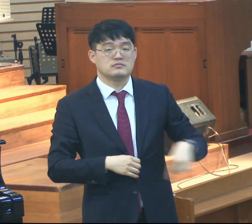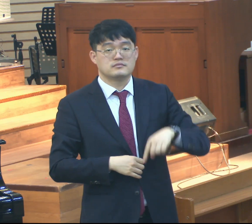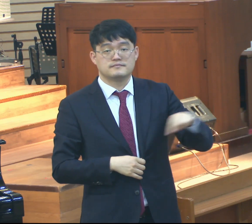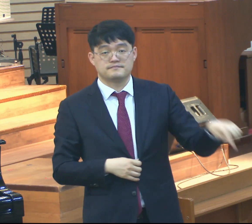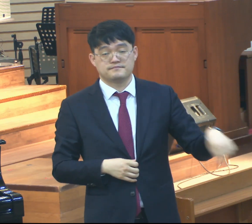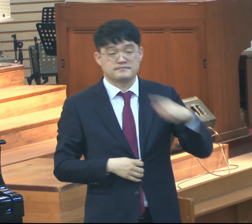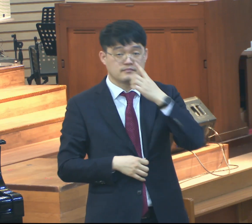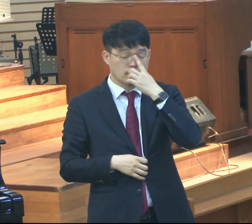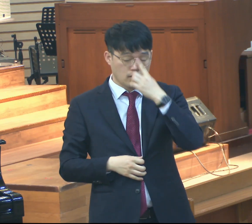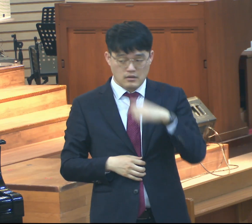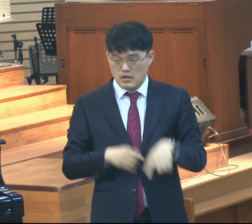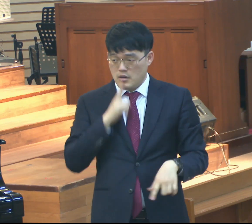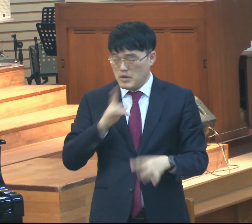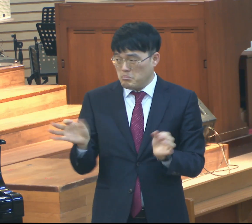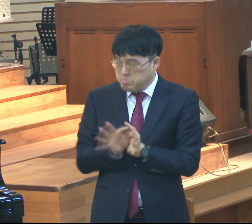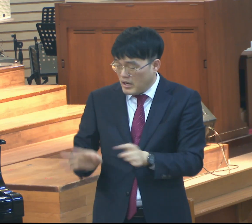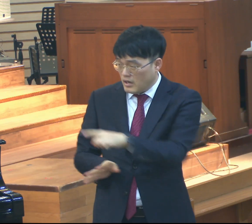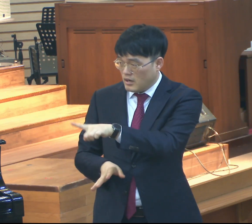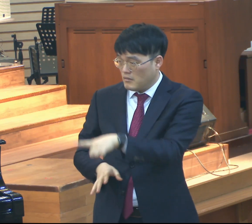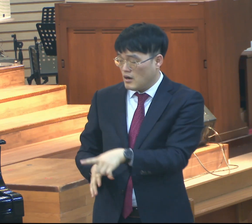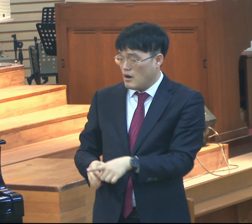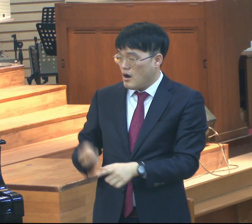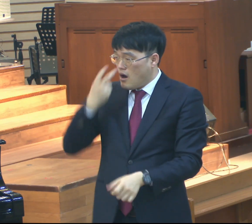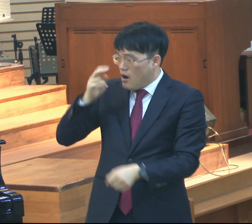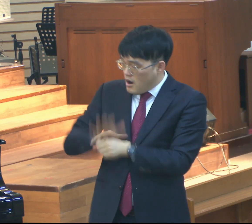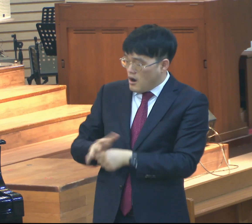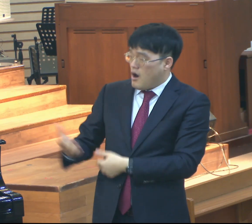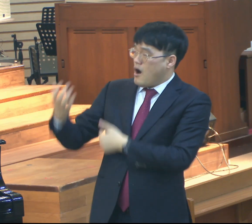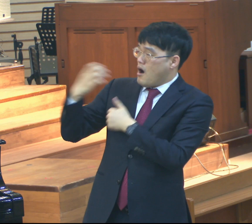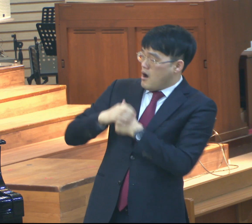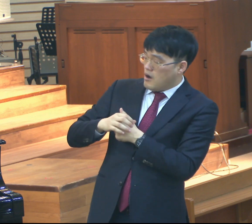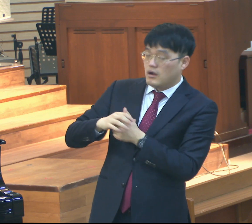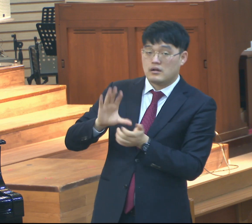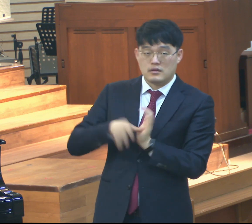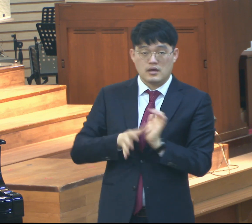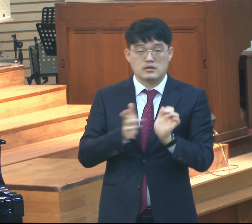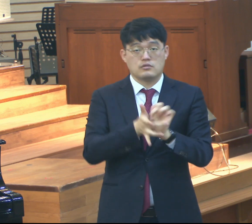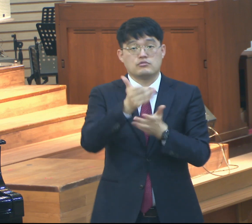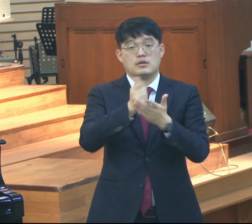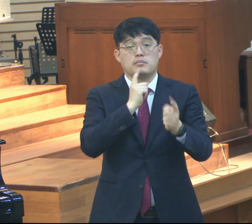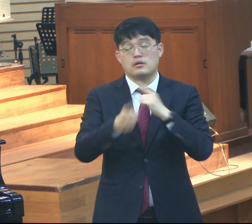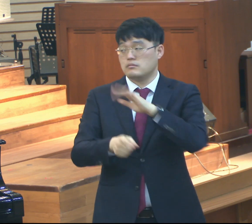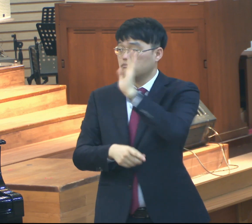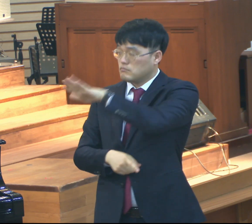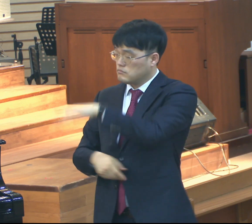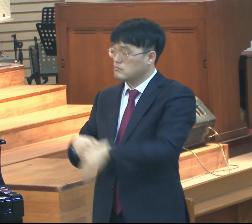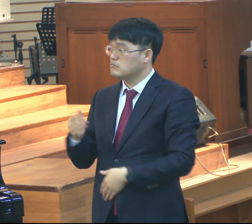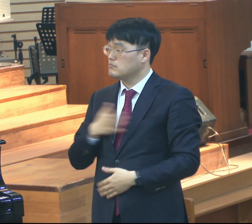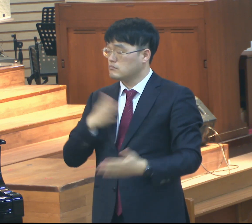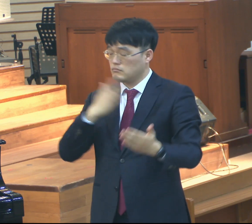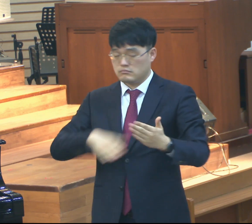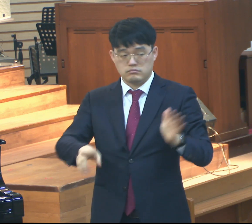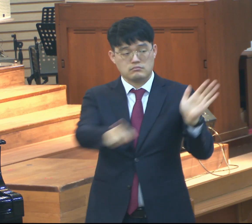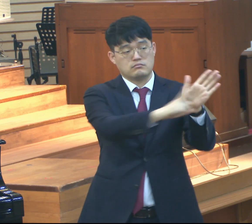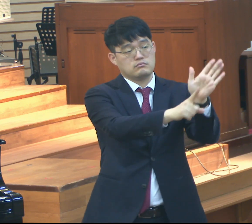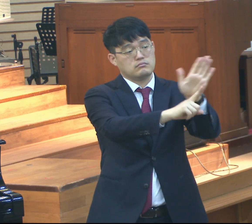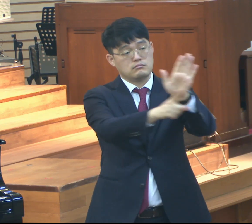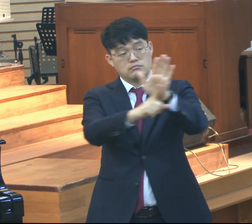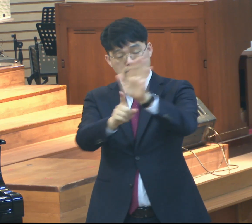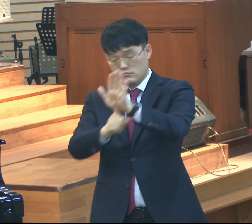안 되는 상황에서 주님은 말씀하십니다. 나는 공개적으로 말을 많이 했는데 그들에게 가서